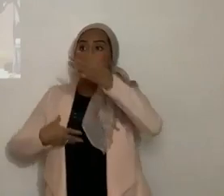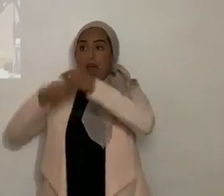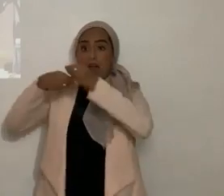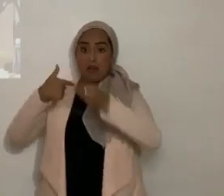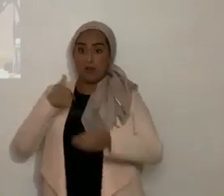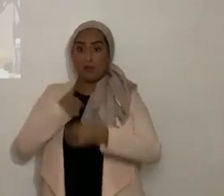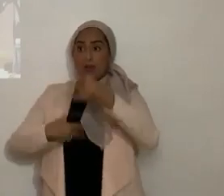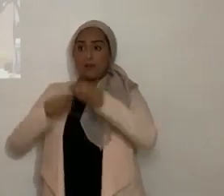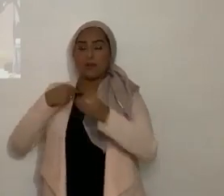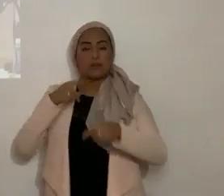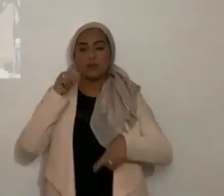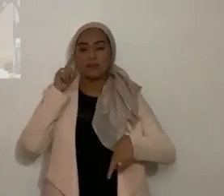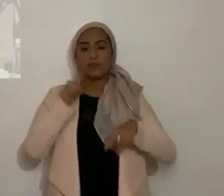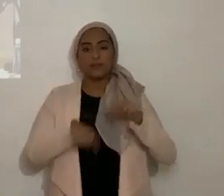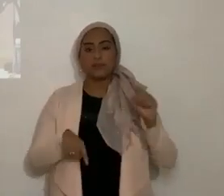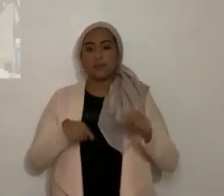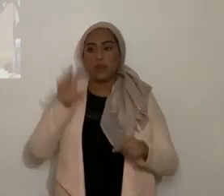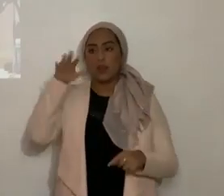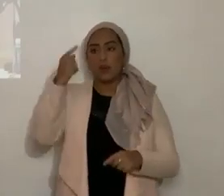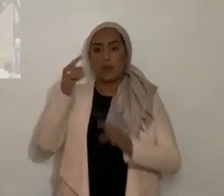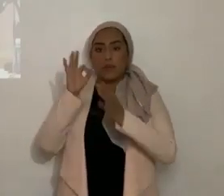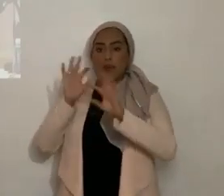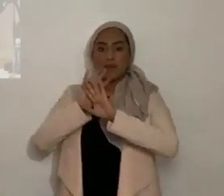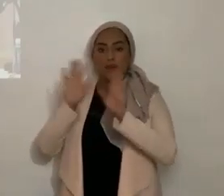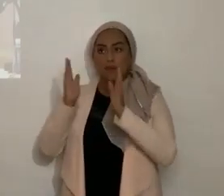es un sacrificio único y perfecto.